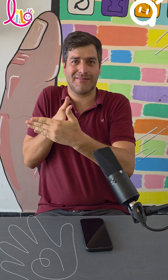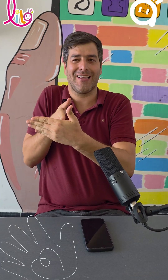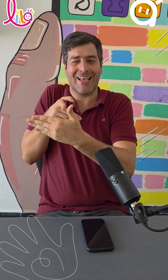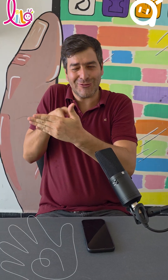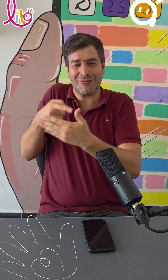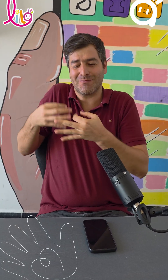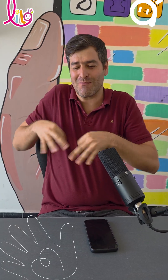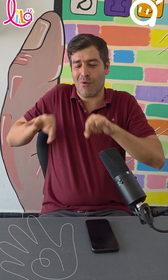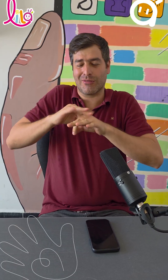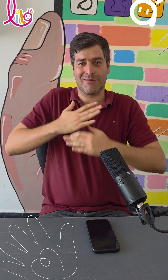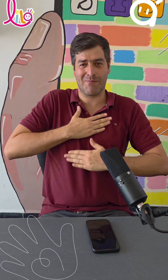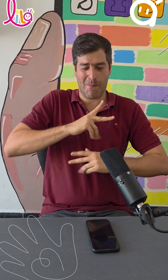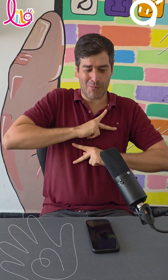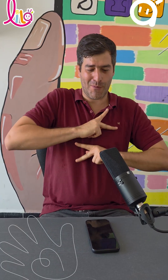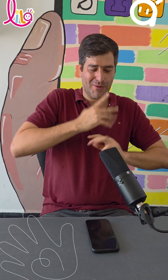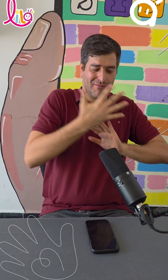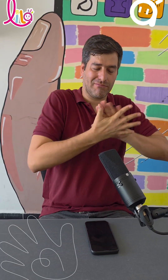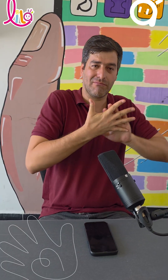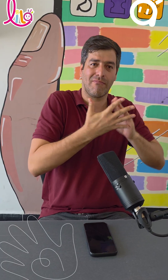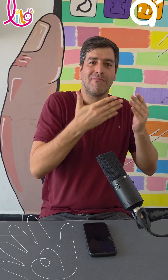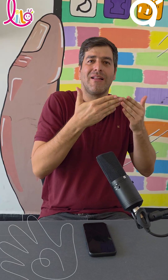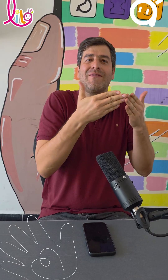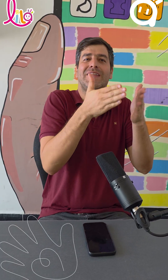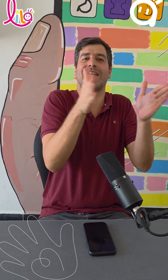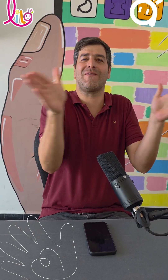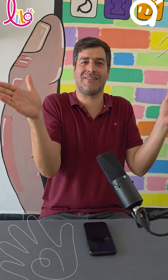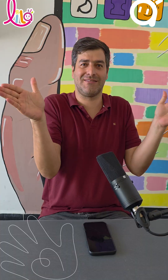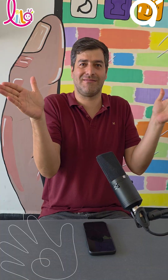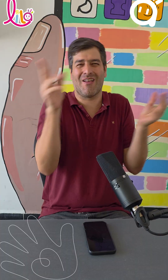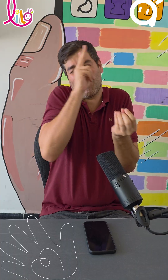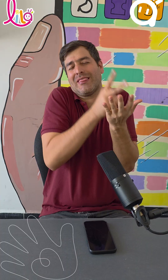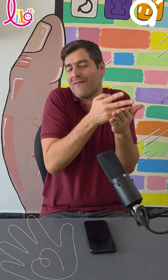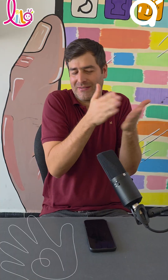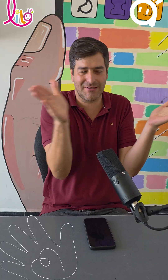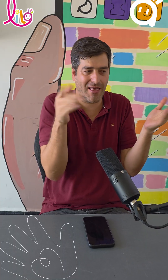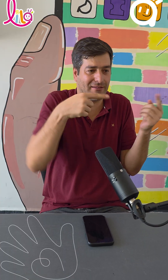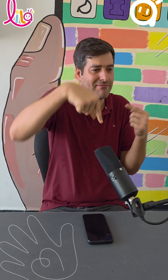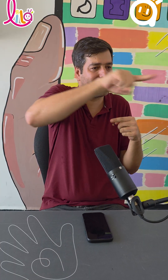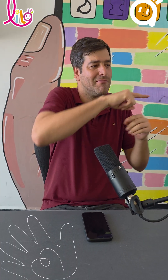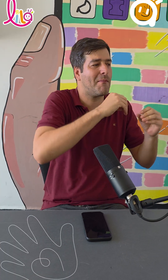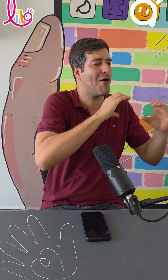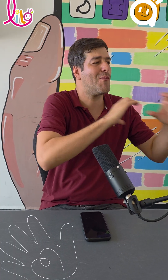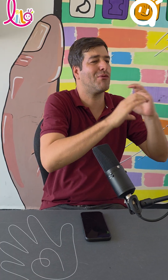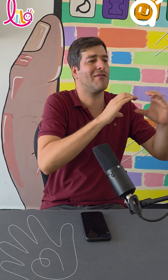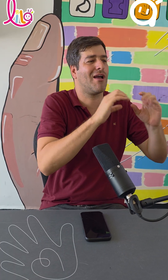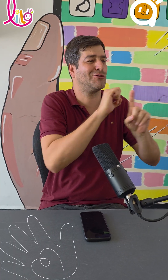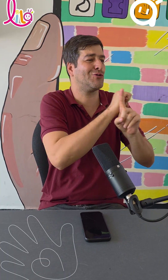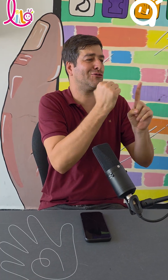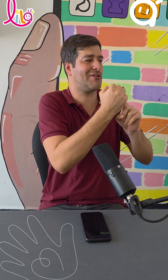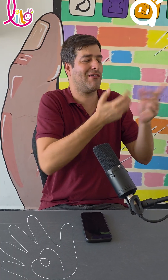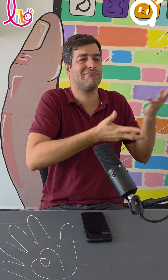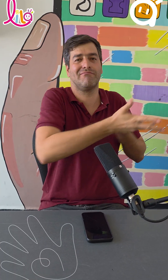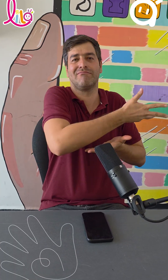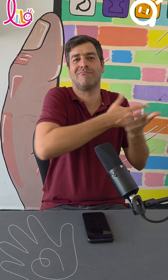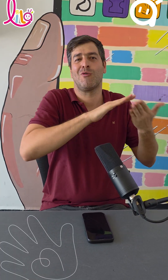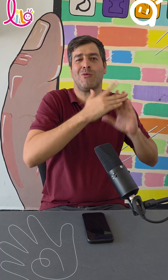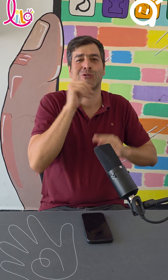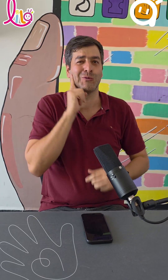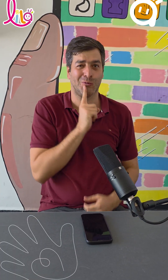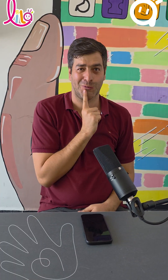es muy difícil la comunicación. Por eso, al abrir yo este espacio de comunicación, me permite a mí crear una identidad. Es